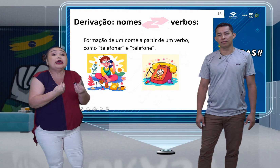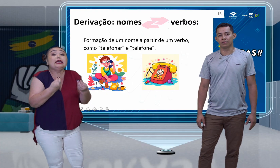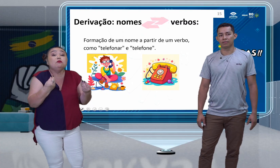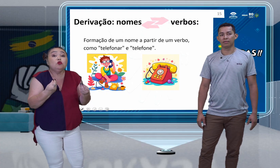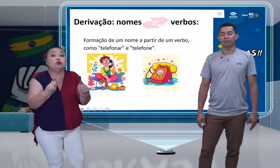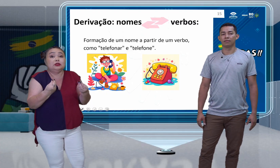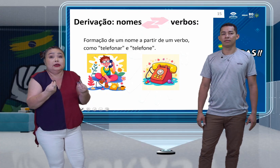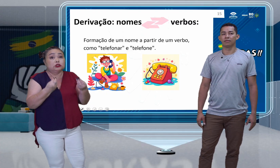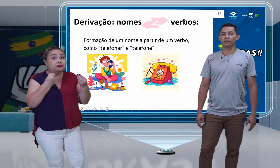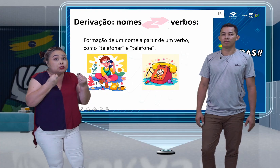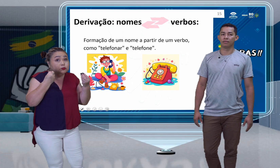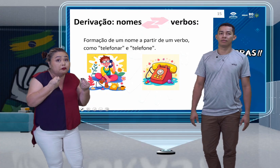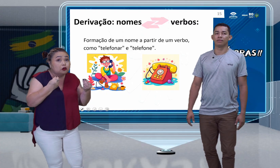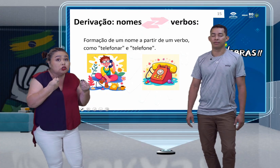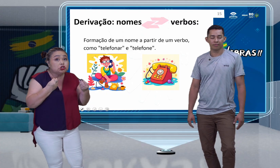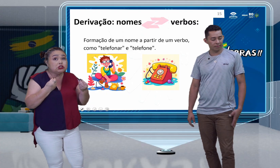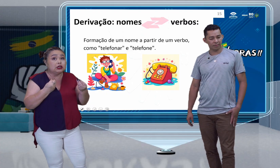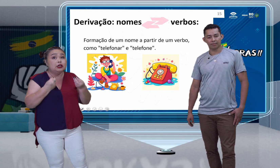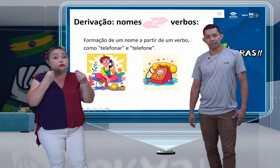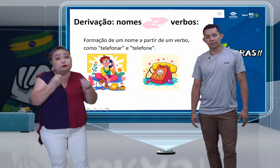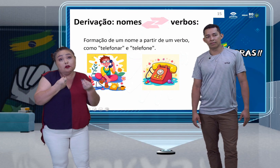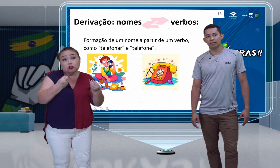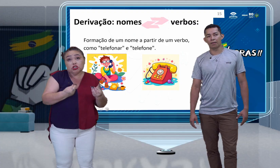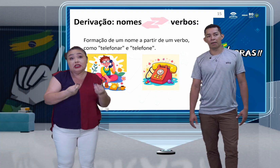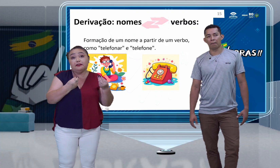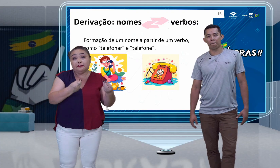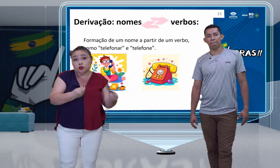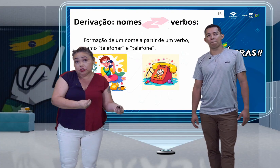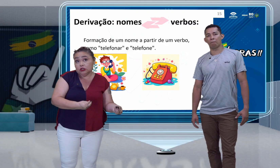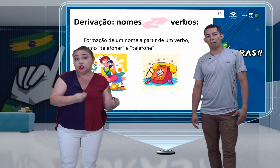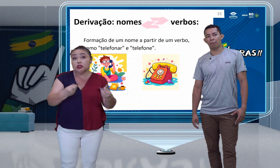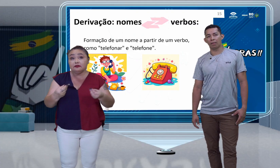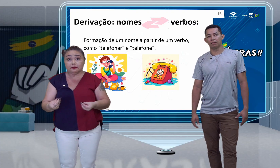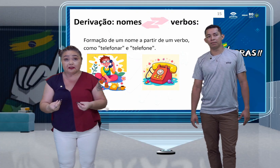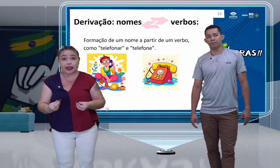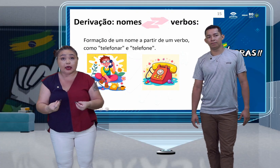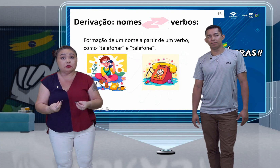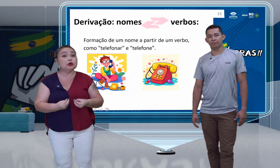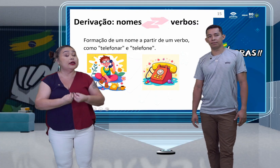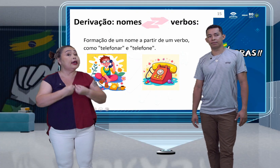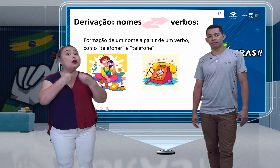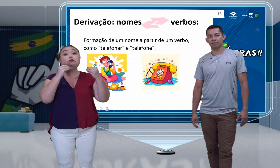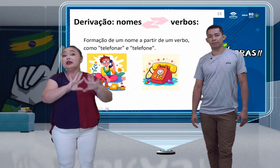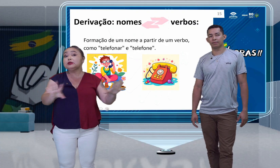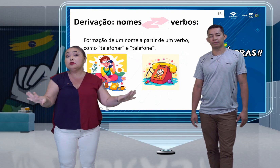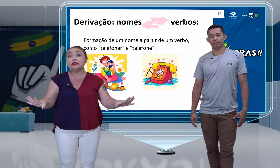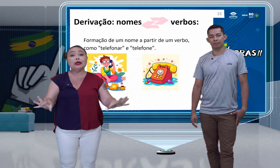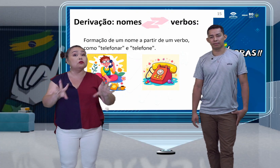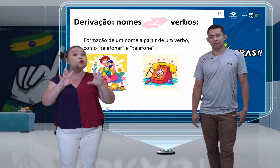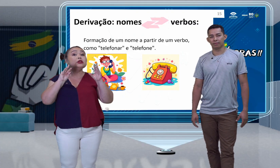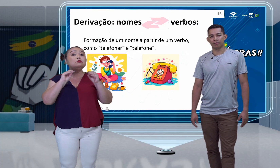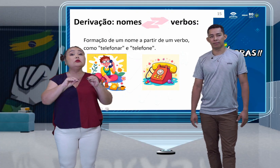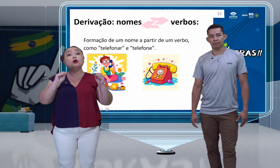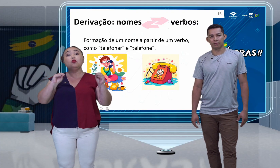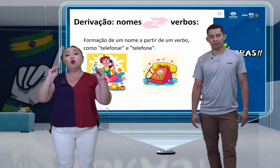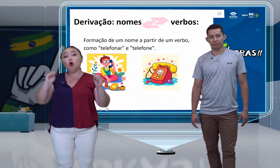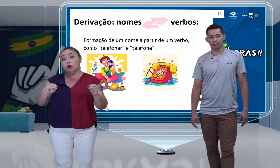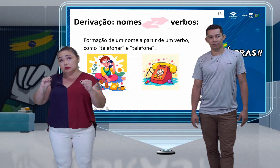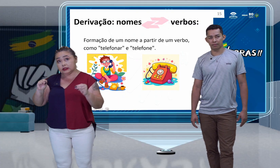que muda? Nós estamos falando de morfologia. Morfologia, substantivo e verbo. É o mesmo sinal. O que muda é o